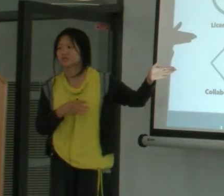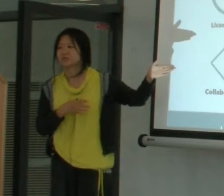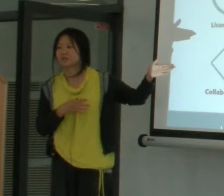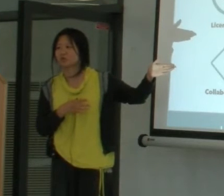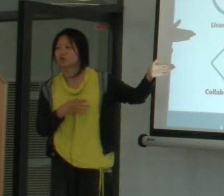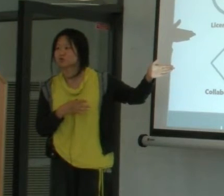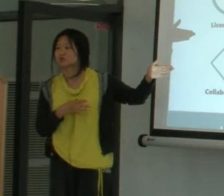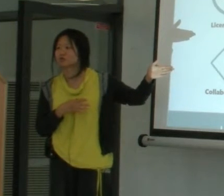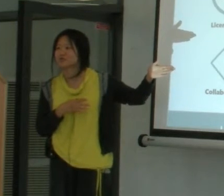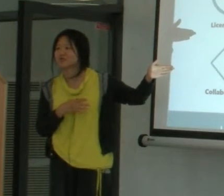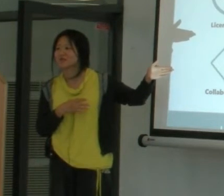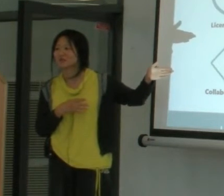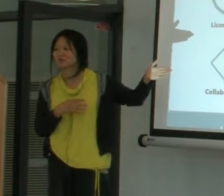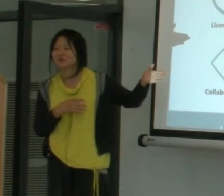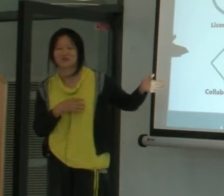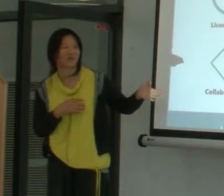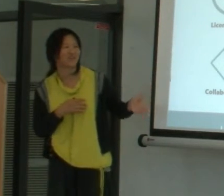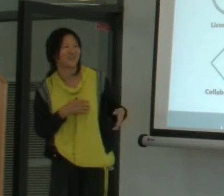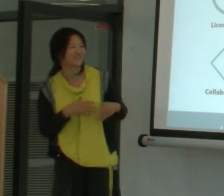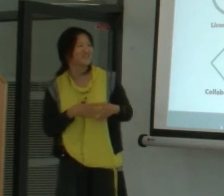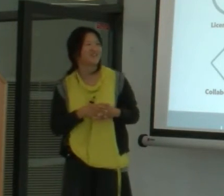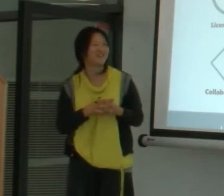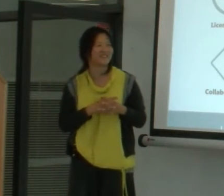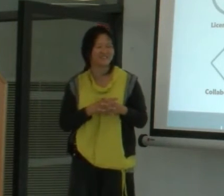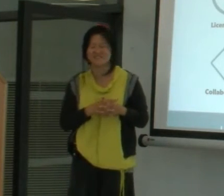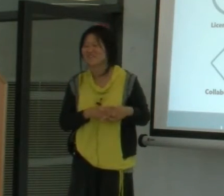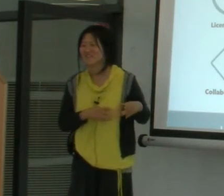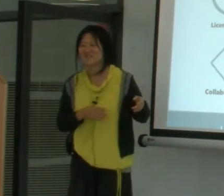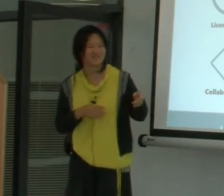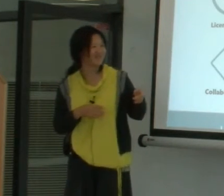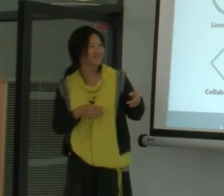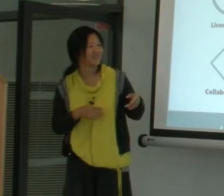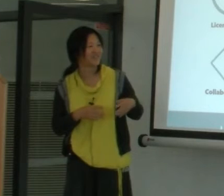si vous êtes développeur, je pense que vous connaissez les mérites du vectoriel.